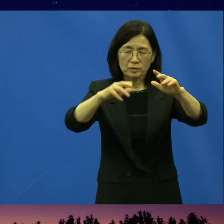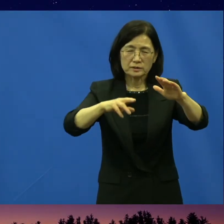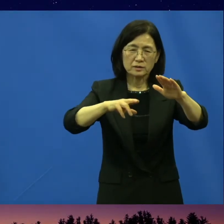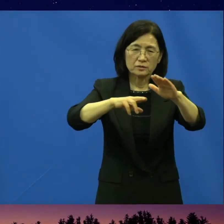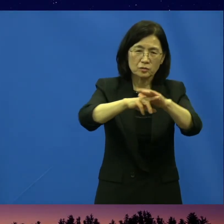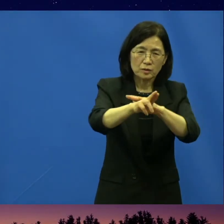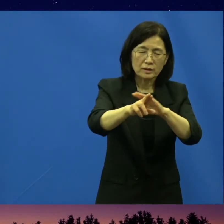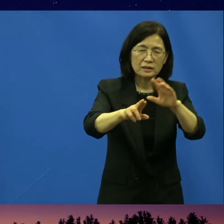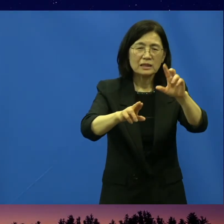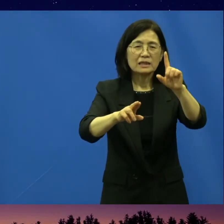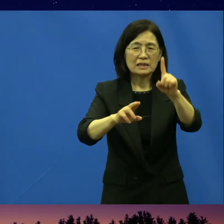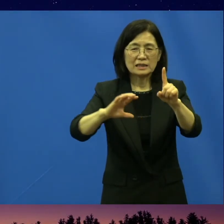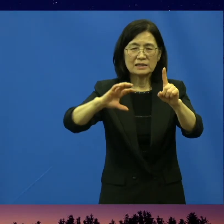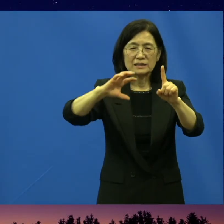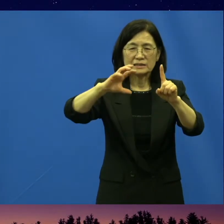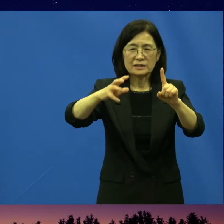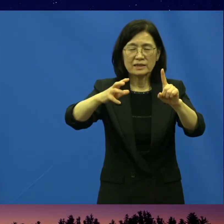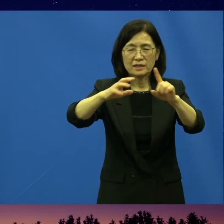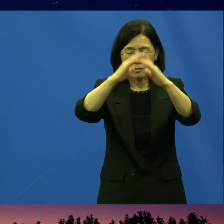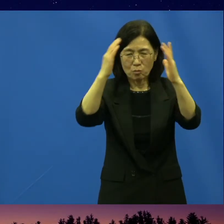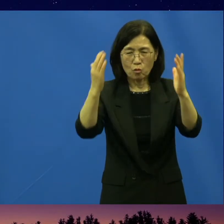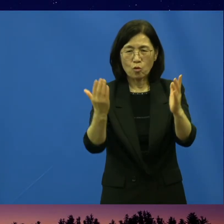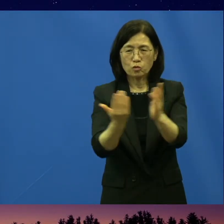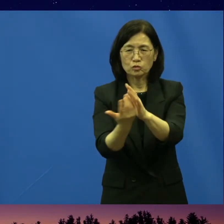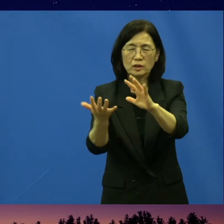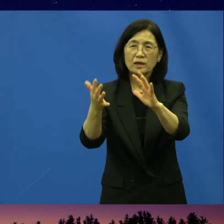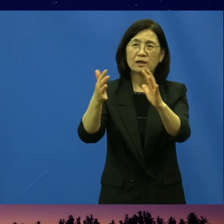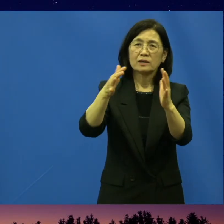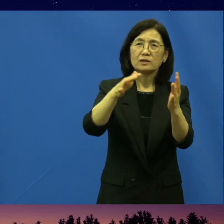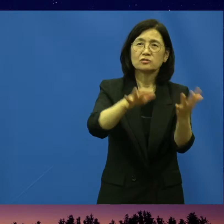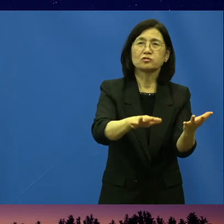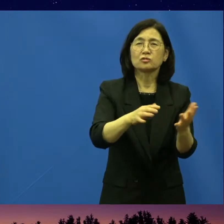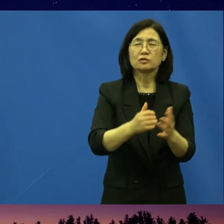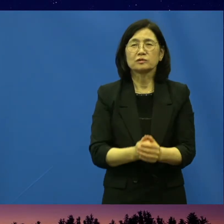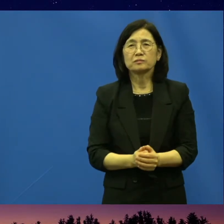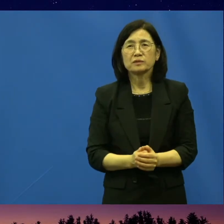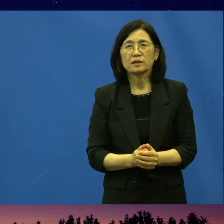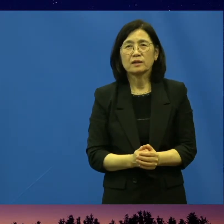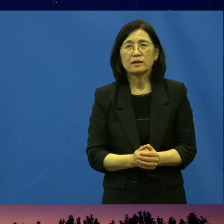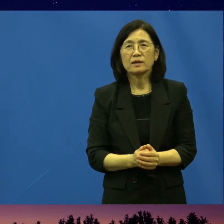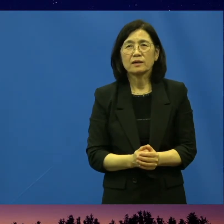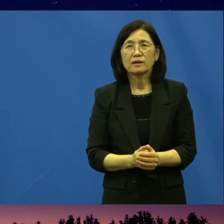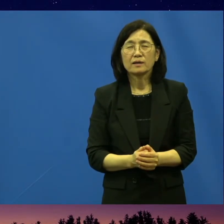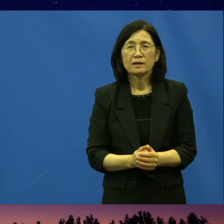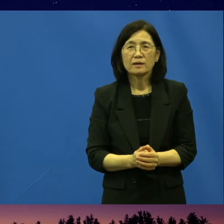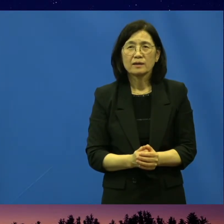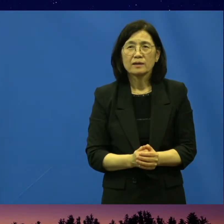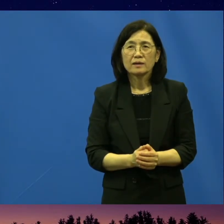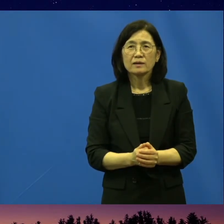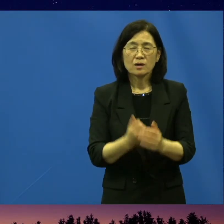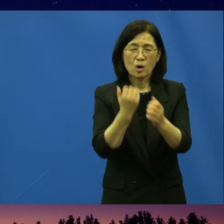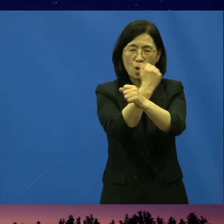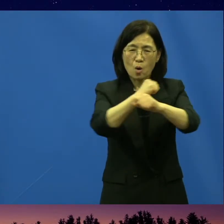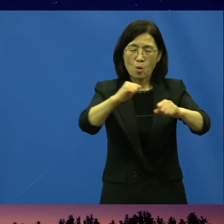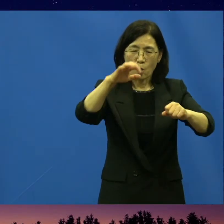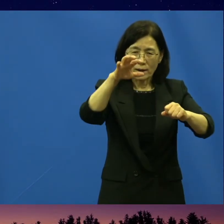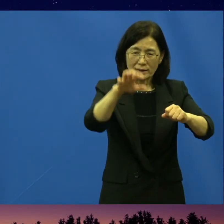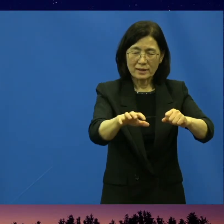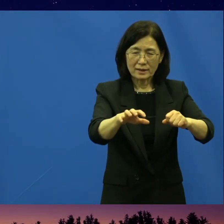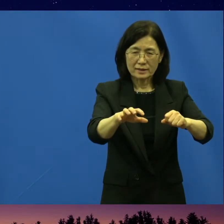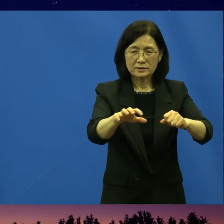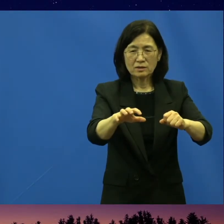거예요. 광야를 지날 때 그 광야라고 하는 상황 속에서 함께 하시는 하나님을 보지 못한